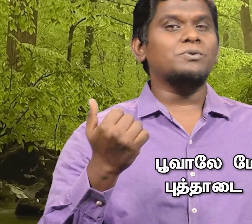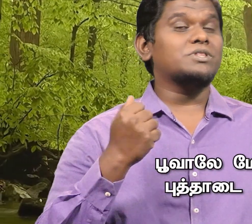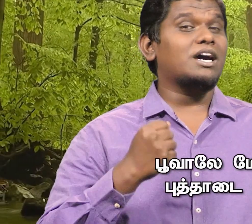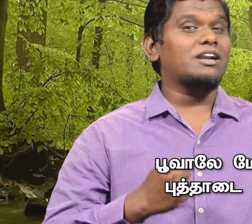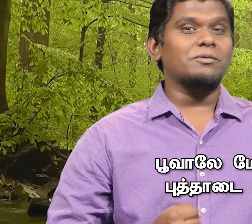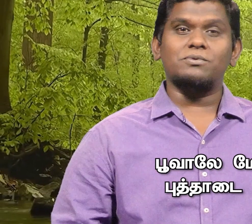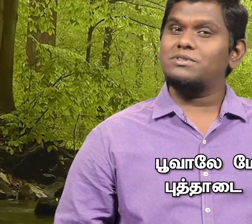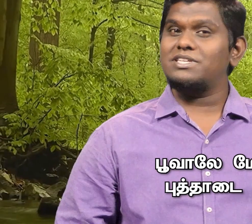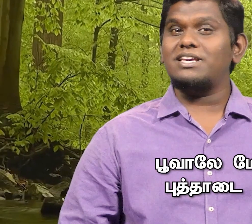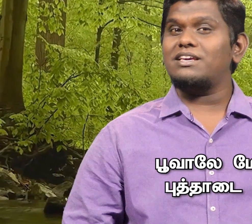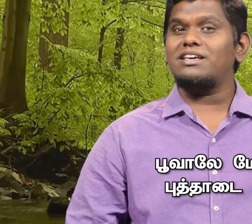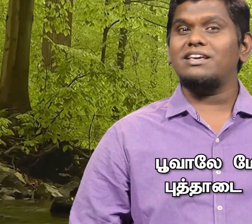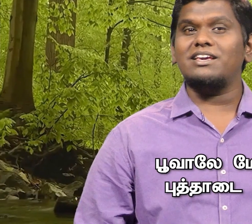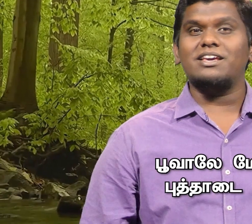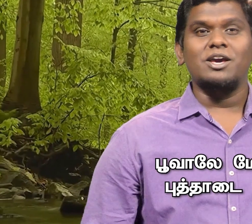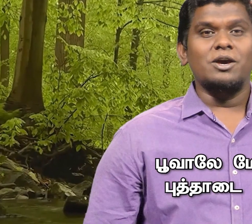மேடையிட்டு புத்தாடை போர்த்தி